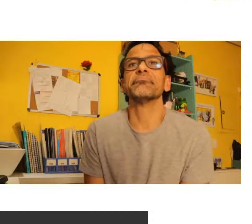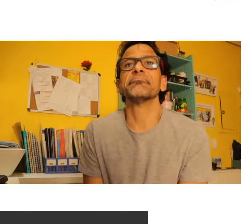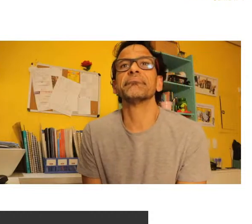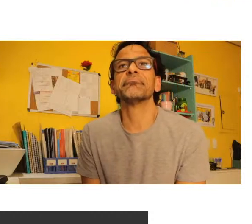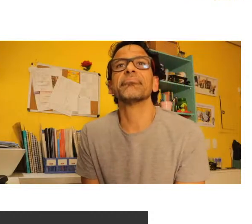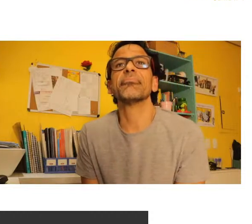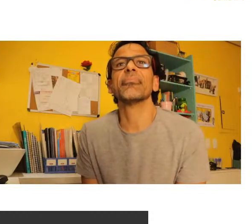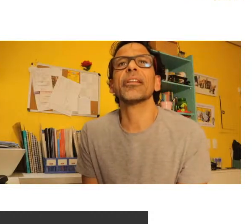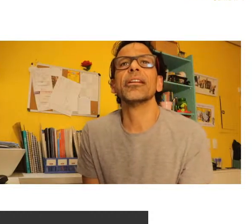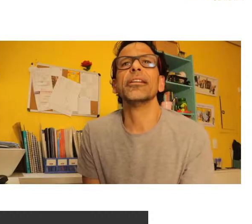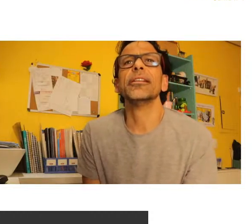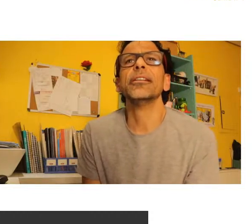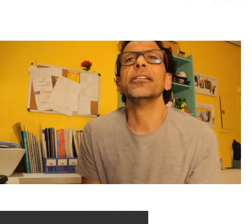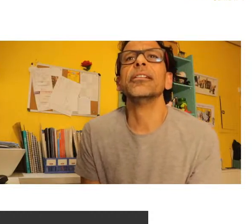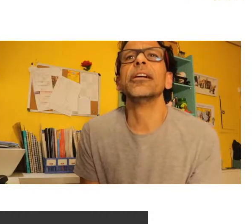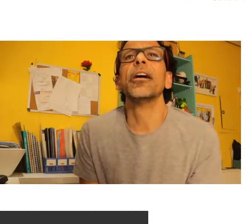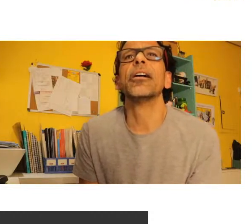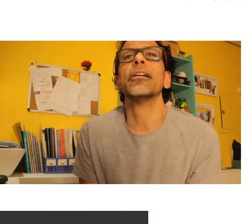obrigado